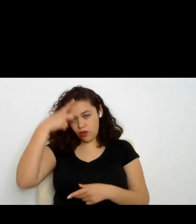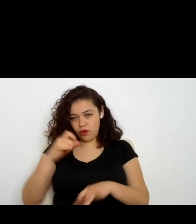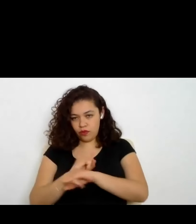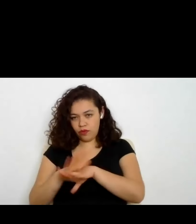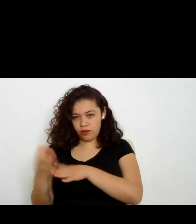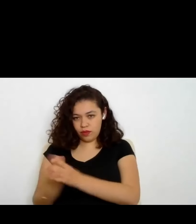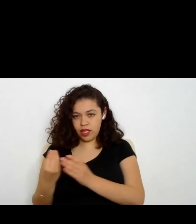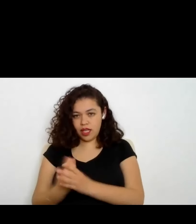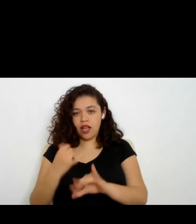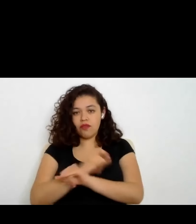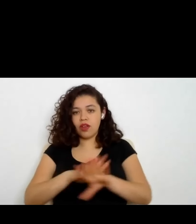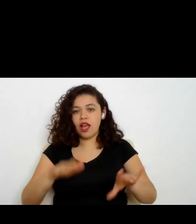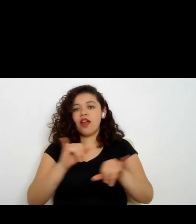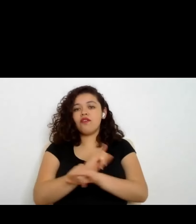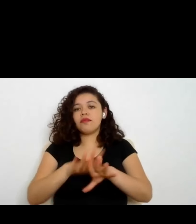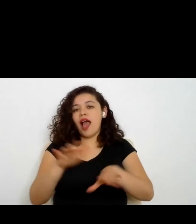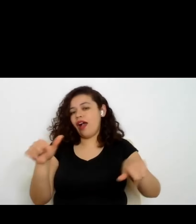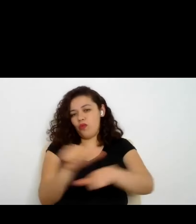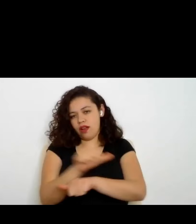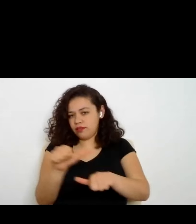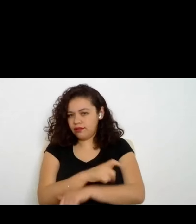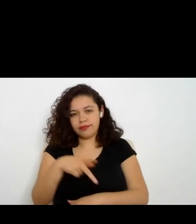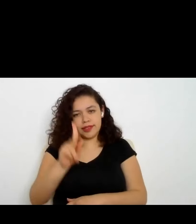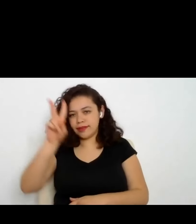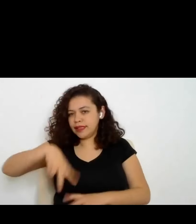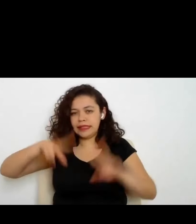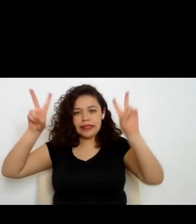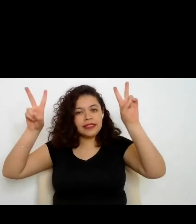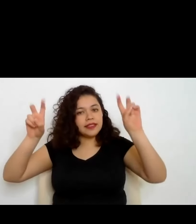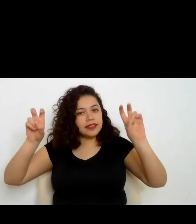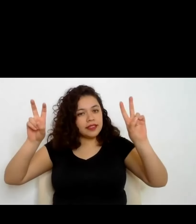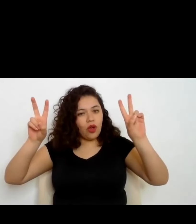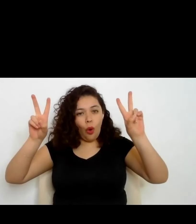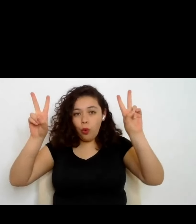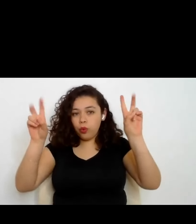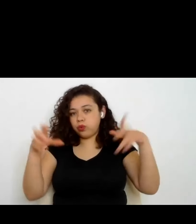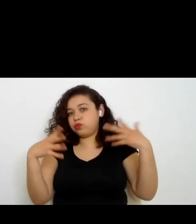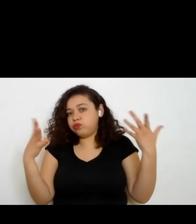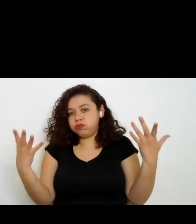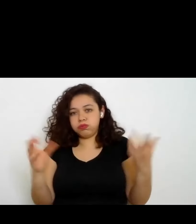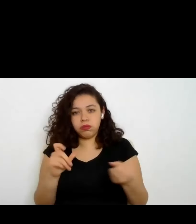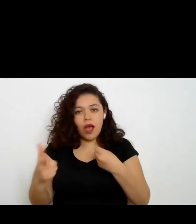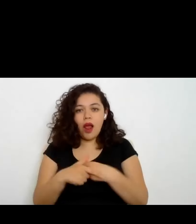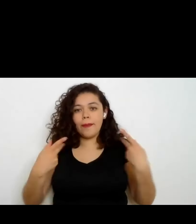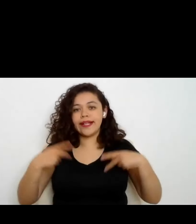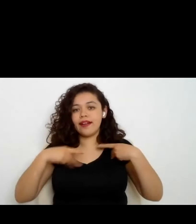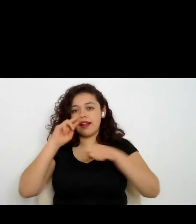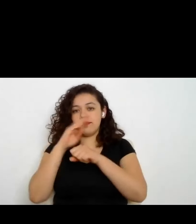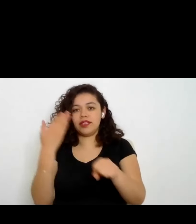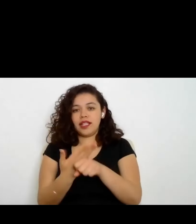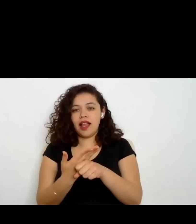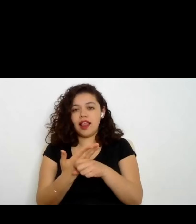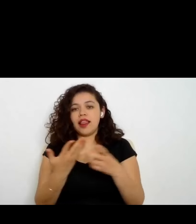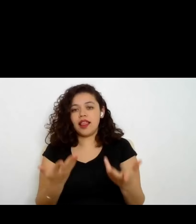a actualizar su información, pero pues es un tema que también depende, el responsable